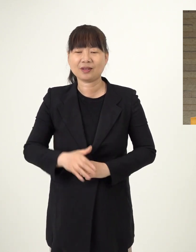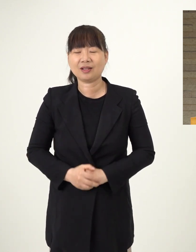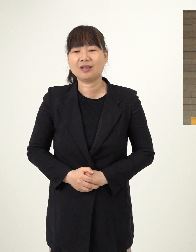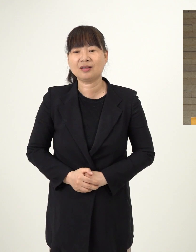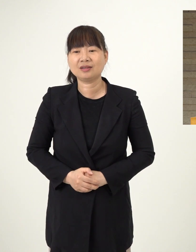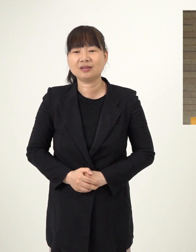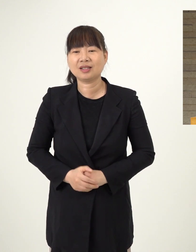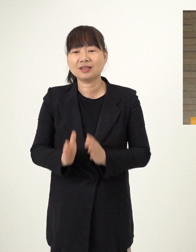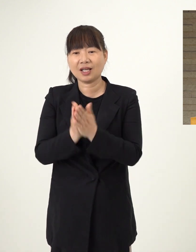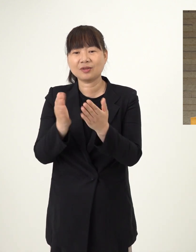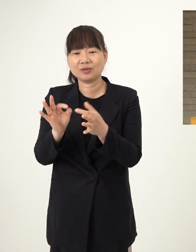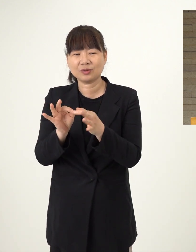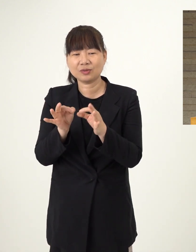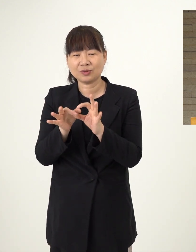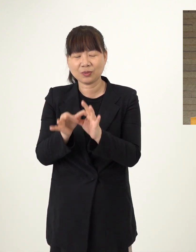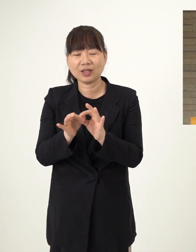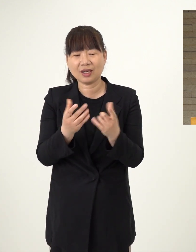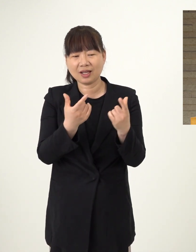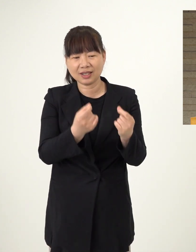책이에요.